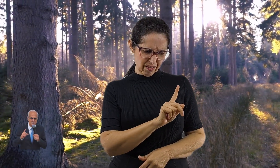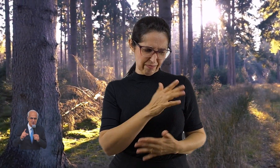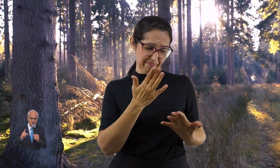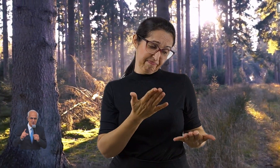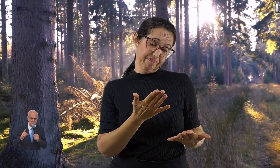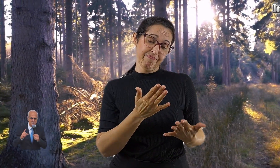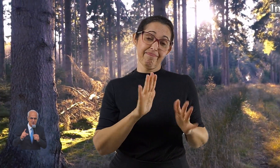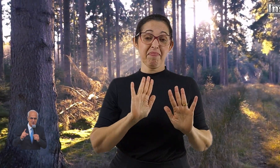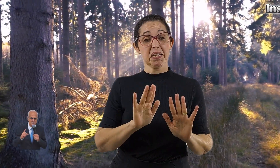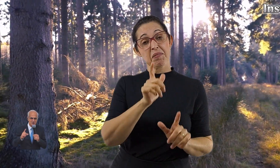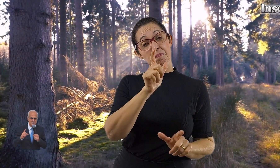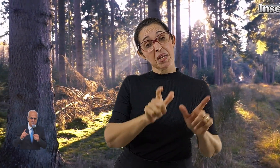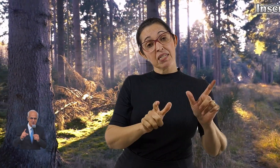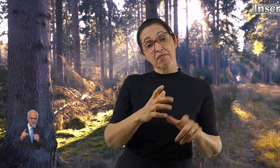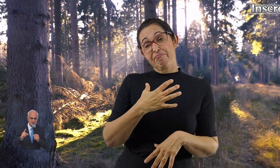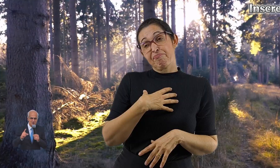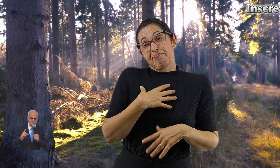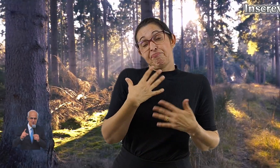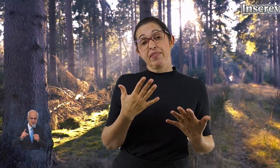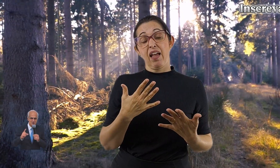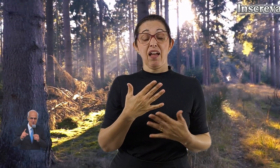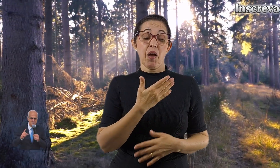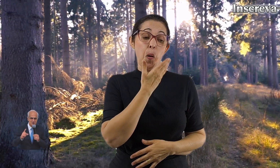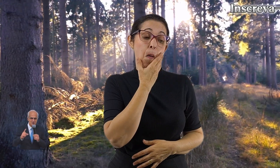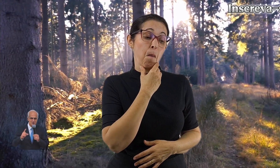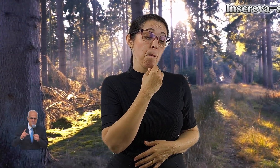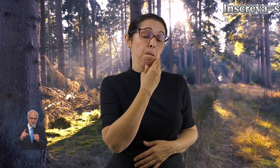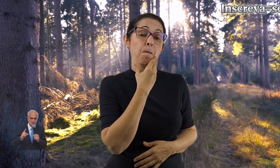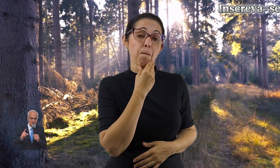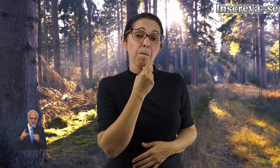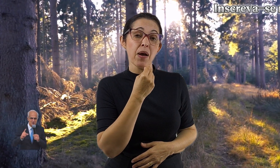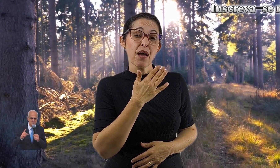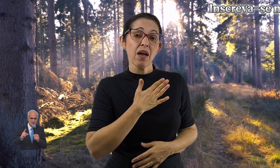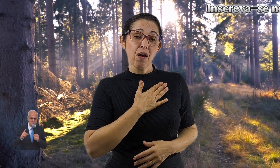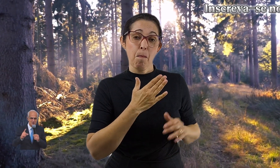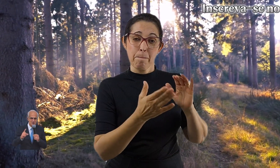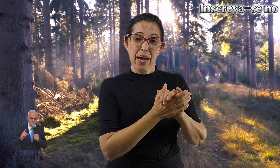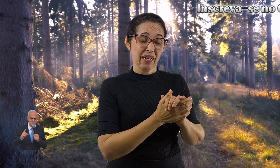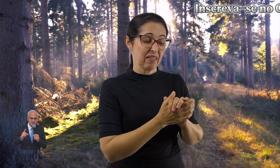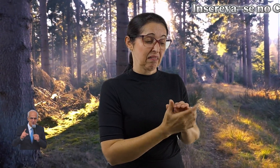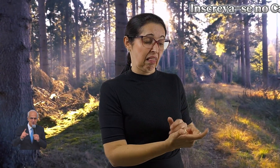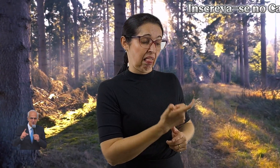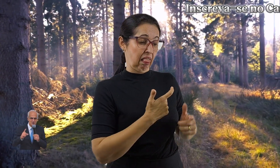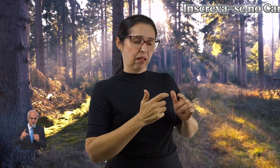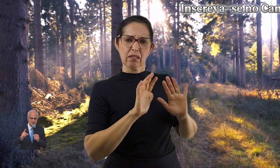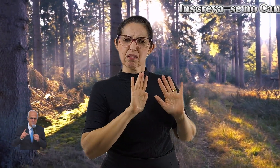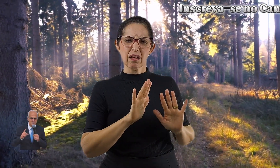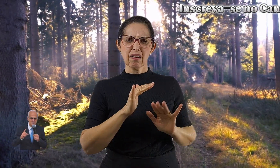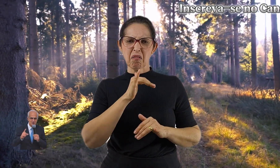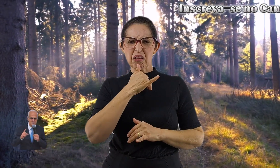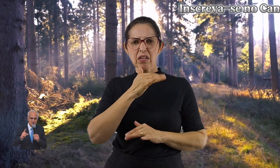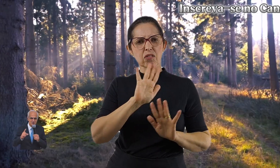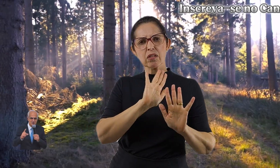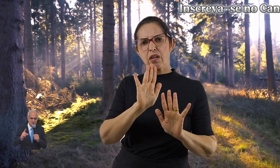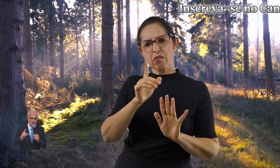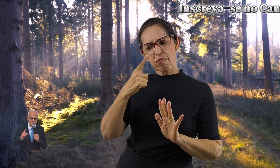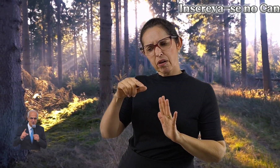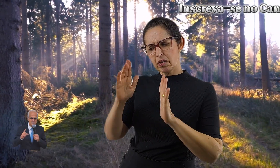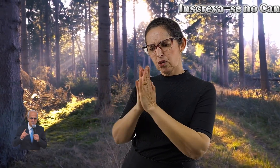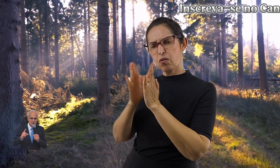dessas coisas. Porque meu marido me ofendeu e eu estou arrasada por causa disso. É buscar o Senhor. É buscar uma bênção para você e para o seu